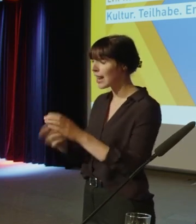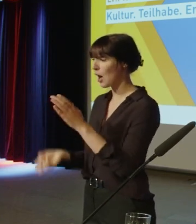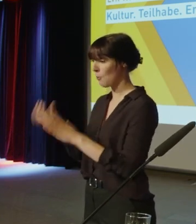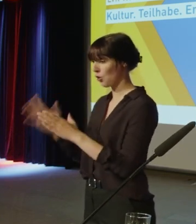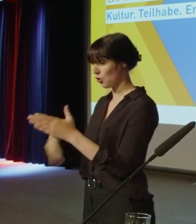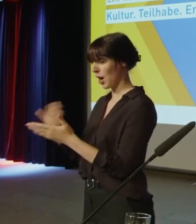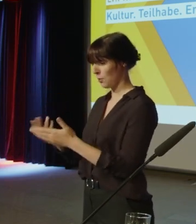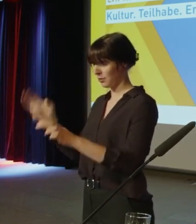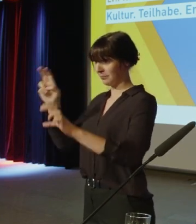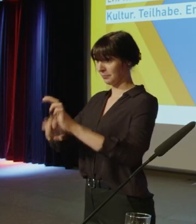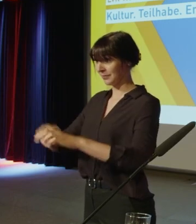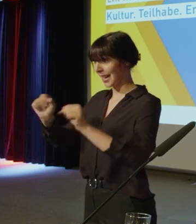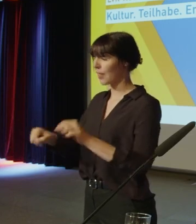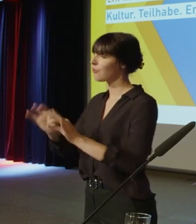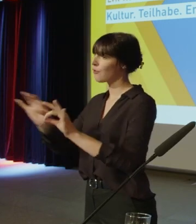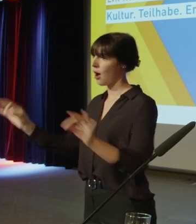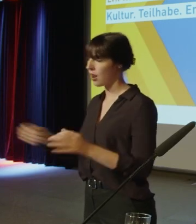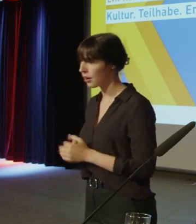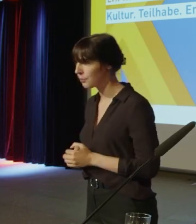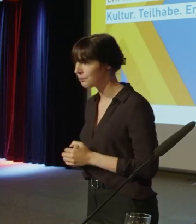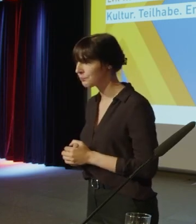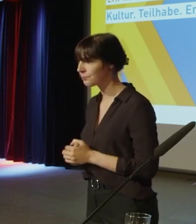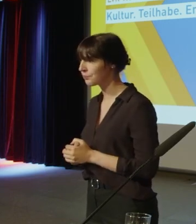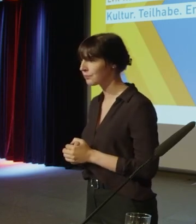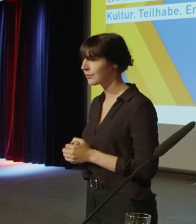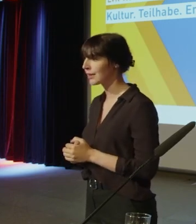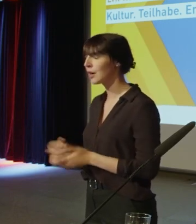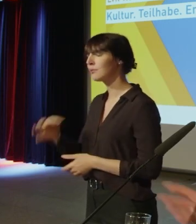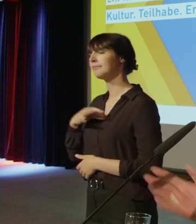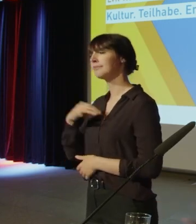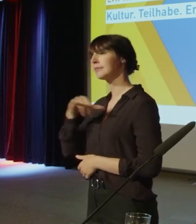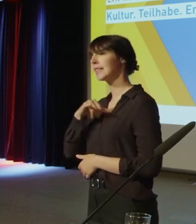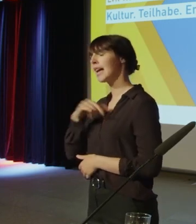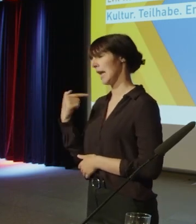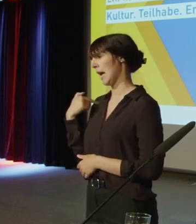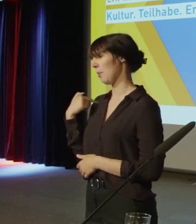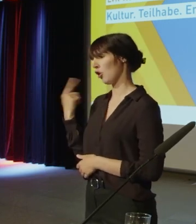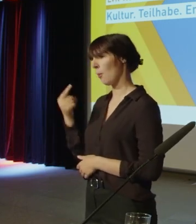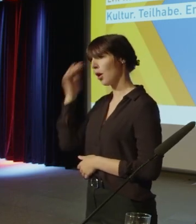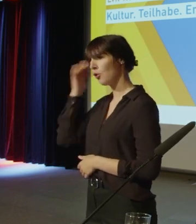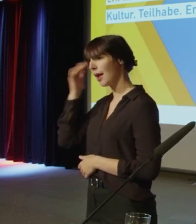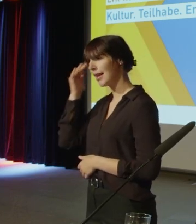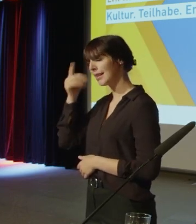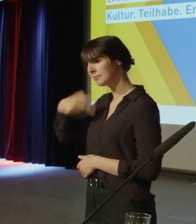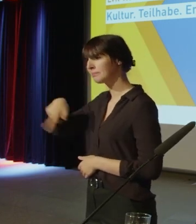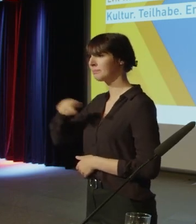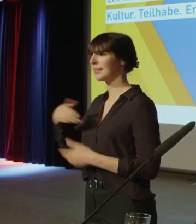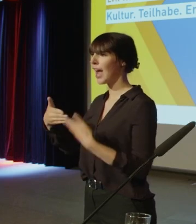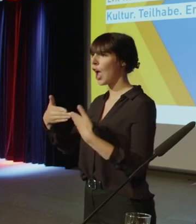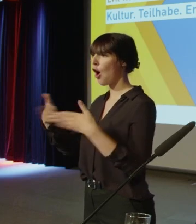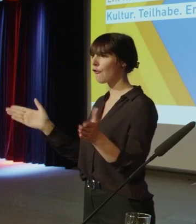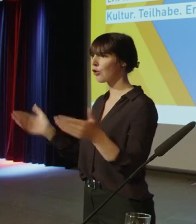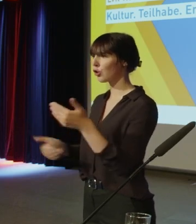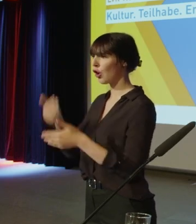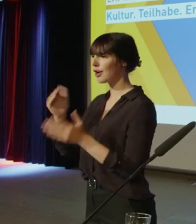Kulturangebot zu ermöglichen. Und das Interessante ist ja, ich habe gerade noch mal drüber nachgedacht, wir waren ja auch zusammen bei der Eröffnung der neuen Dauerausstellung